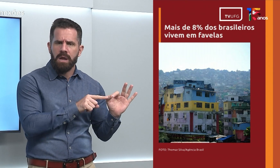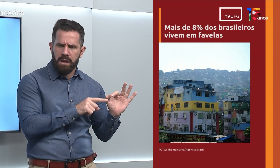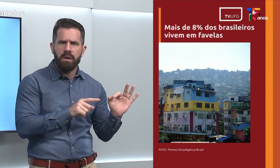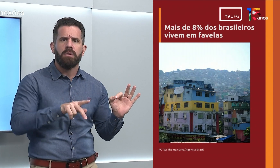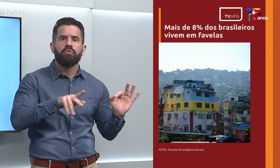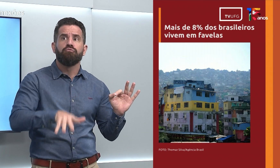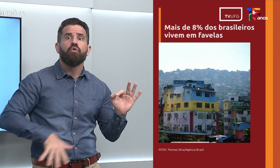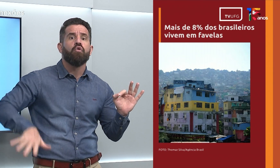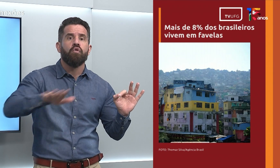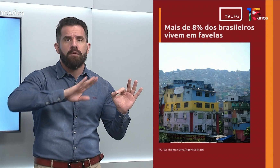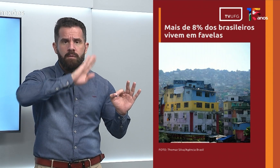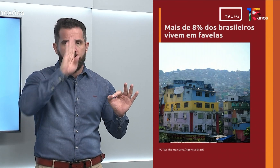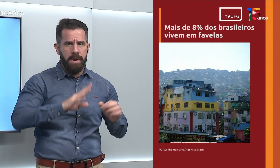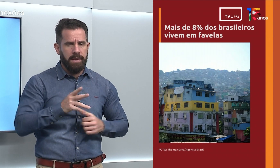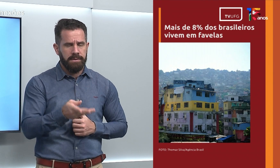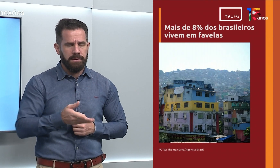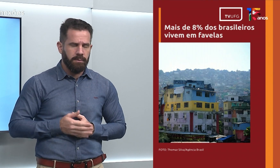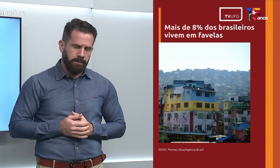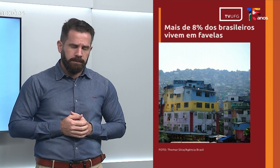brasileira.